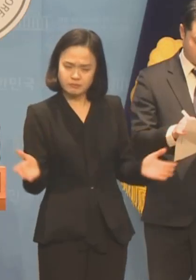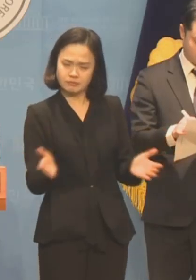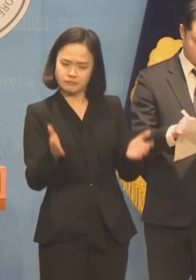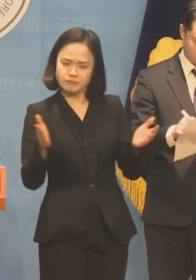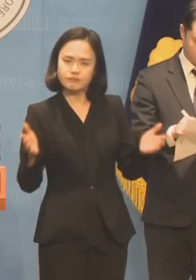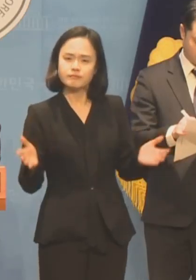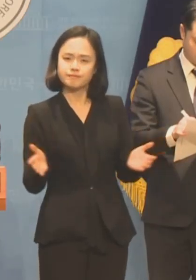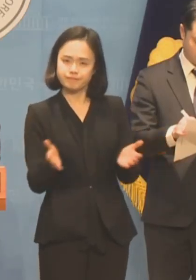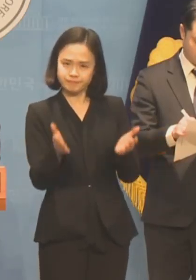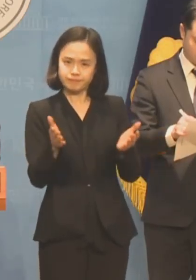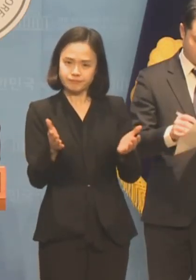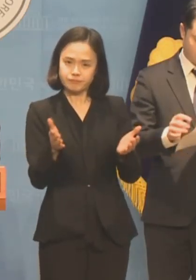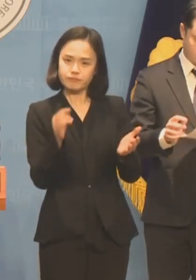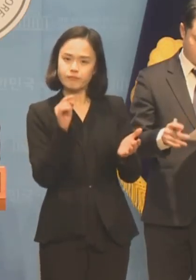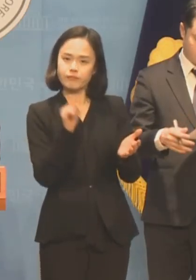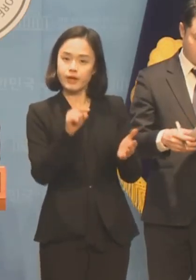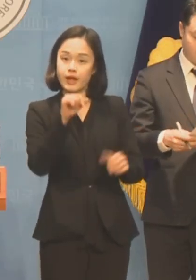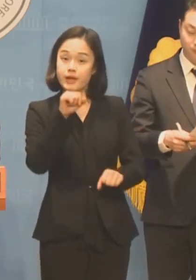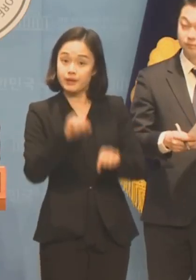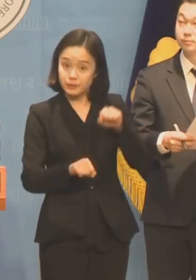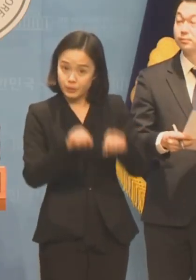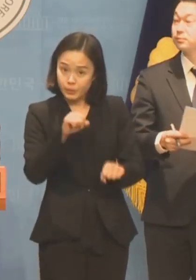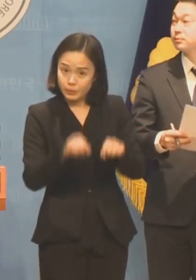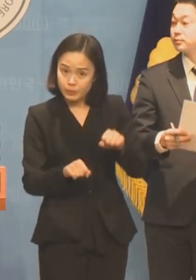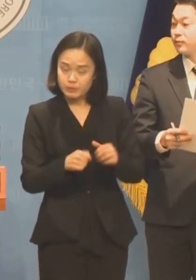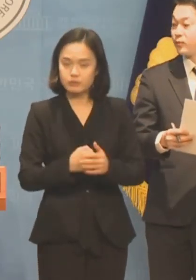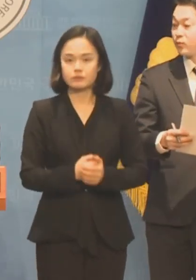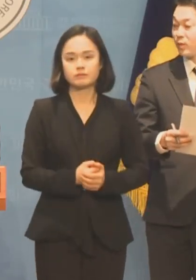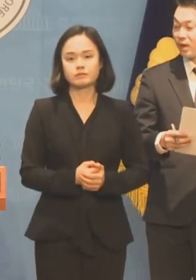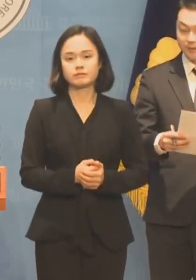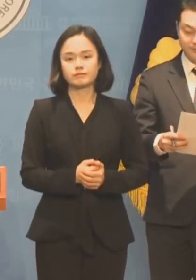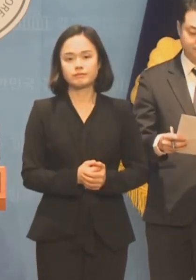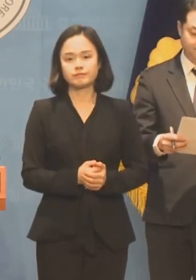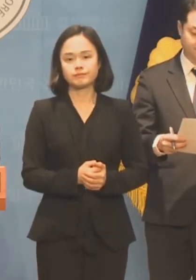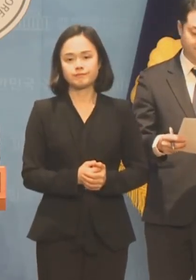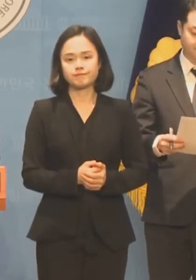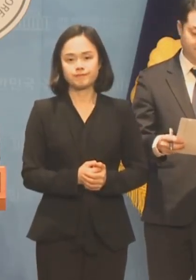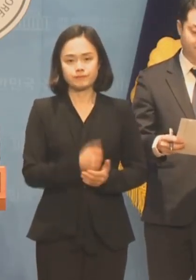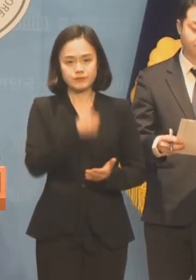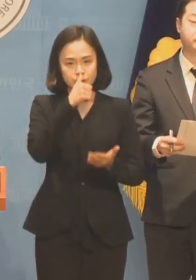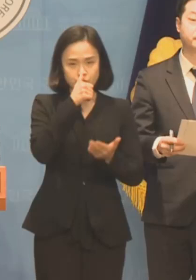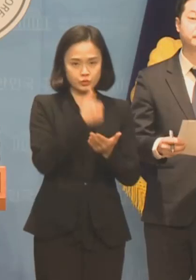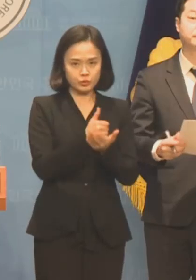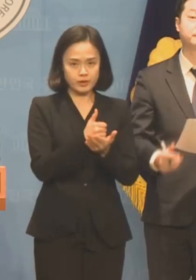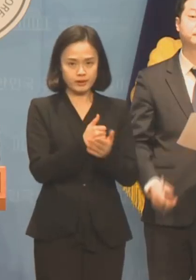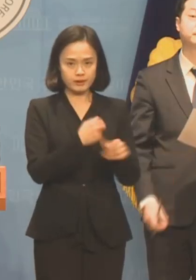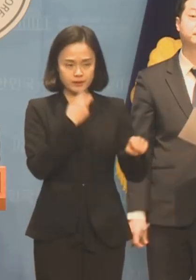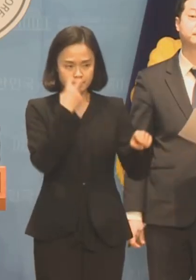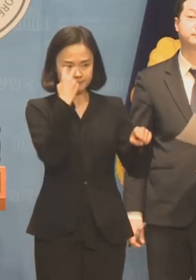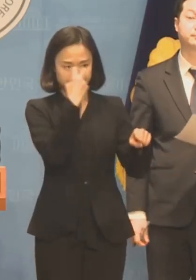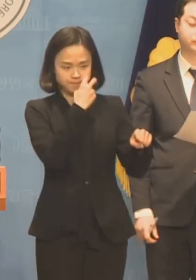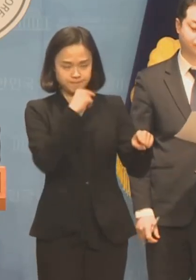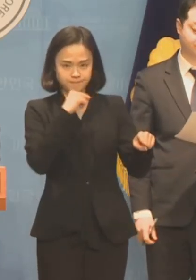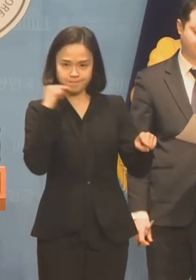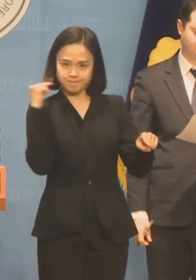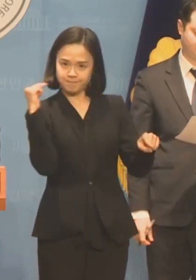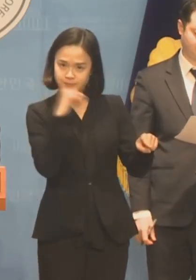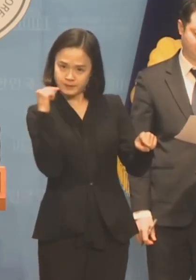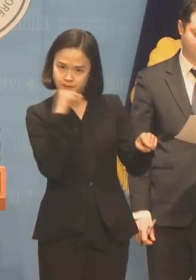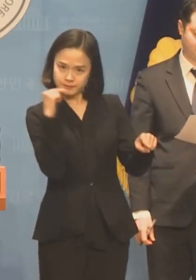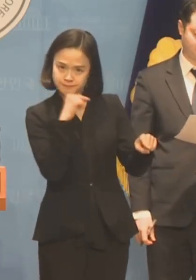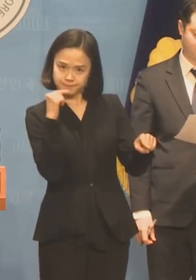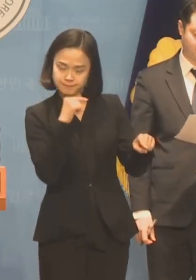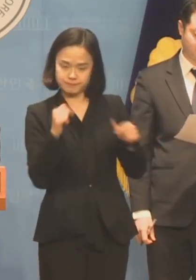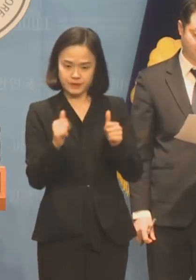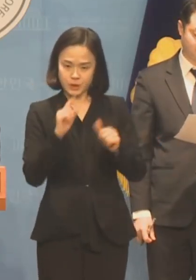대해서는 일절 예외 두지 않고 철저하게 집요하게 쫓아가서